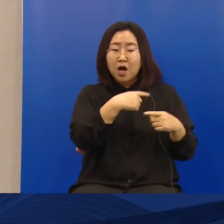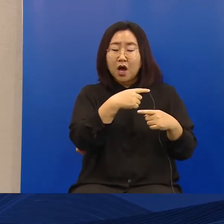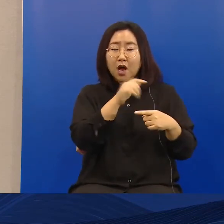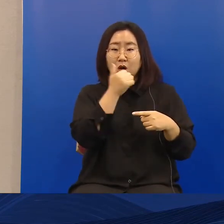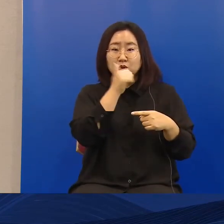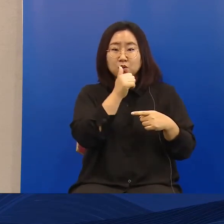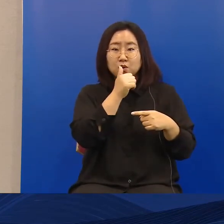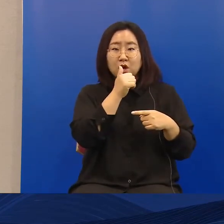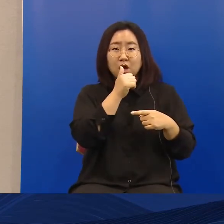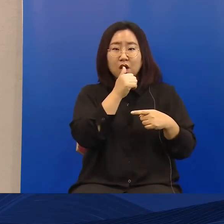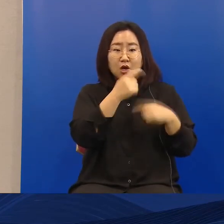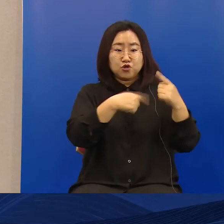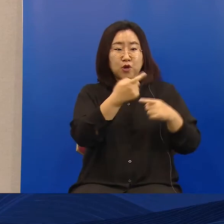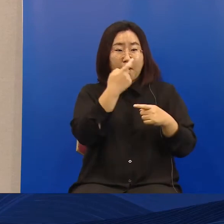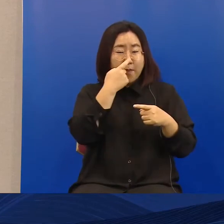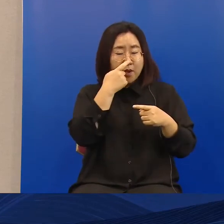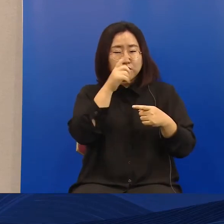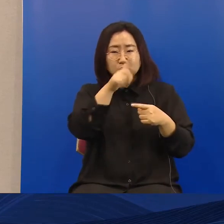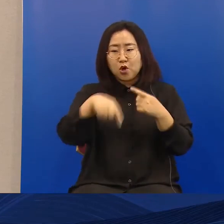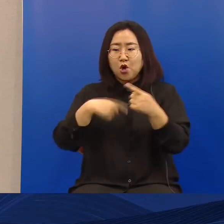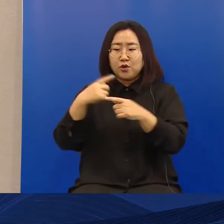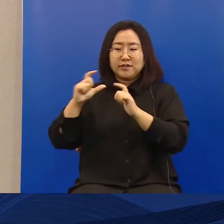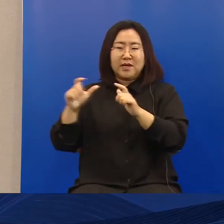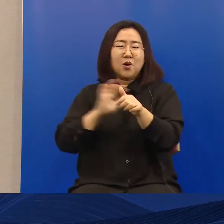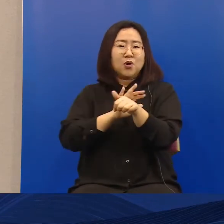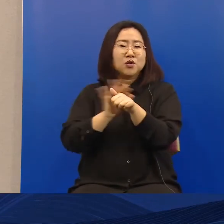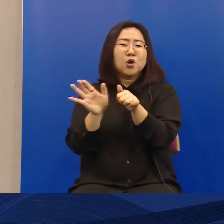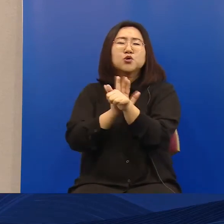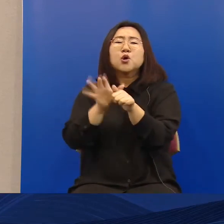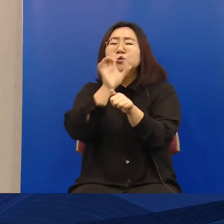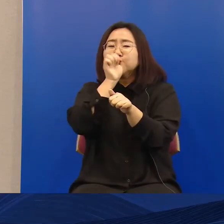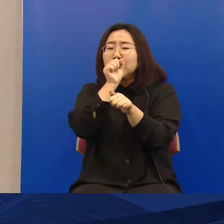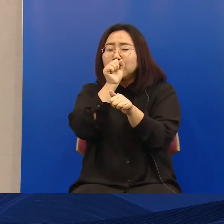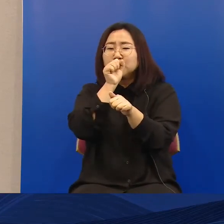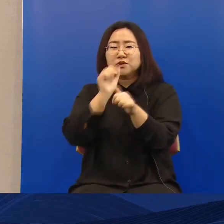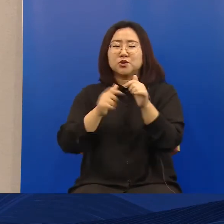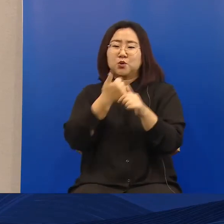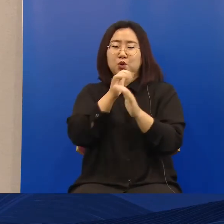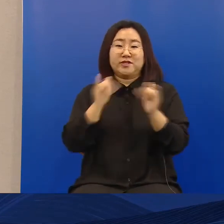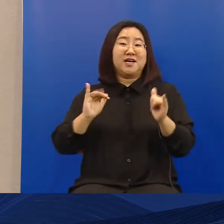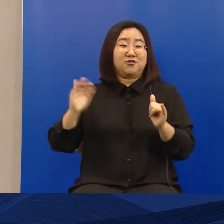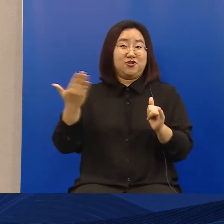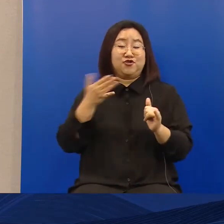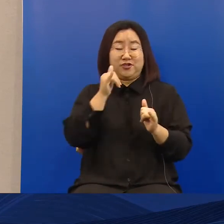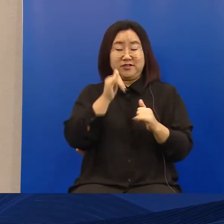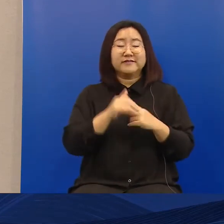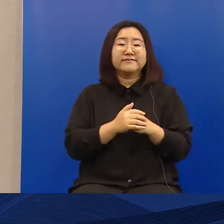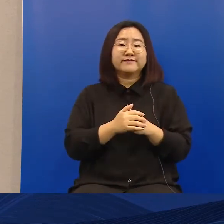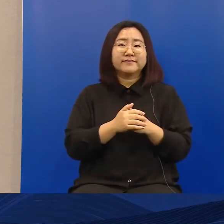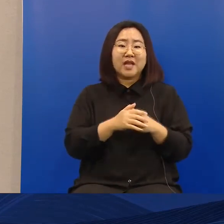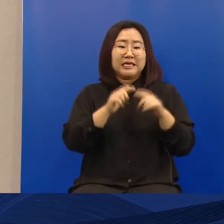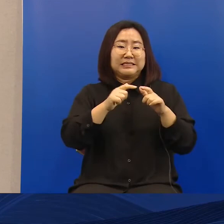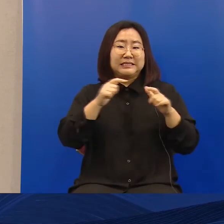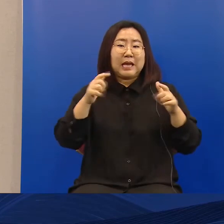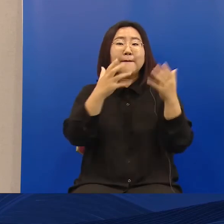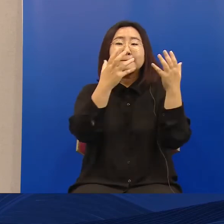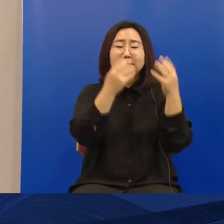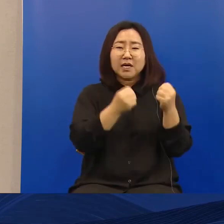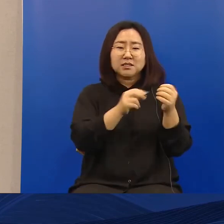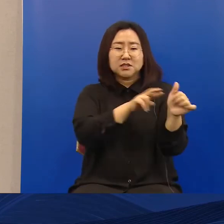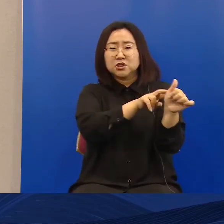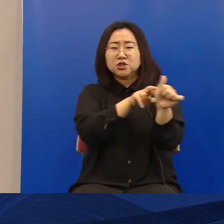때 커뮤니티의 강점을 더 잘 지원하게 되고요. 더 나은 통역사가 될 수 있는 겁니다. 점점 더